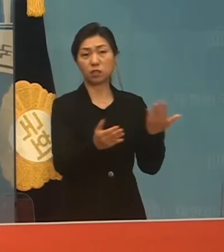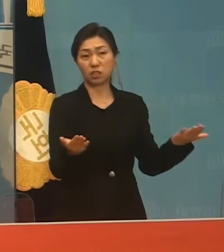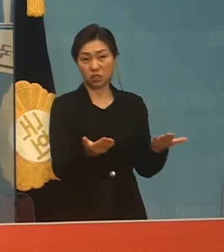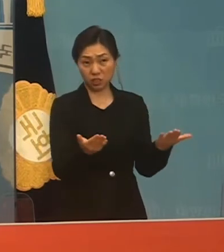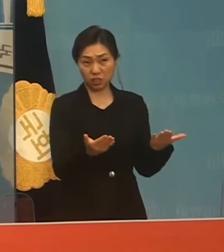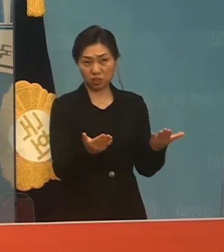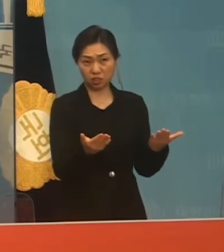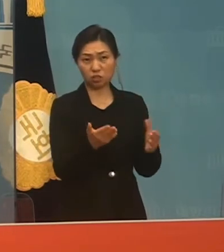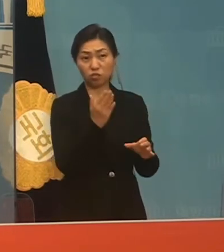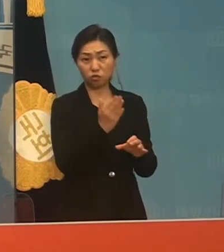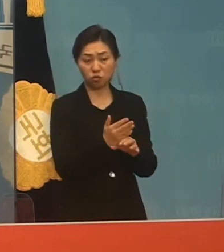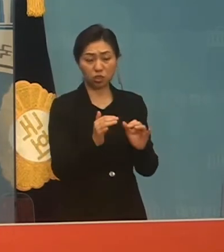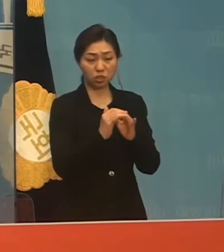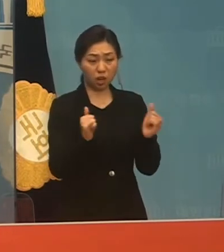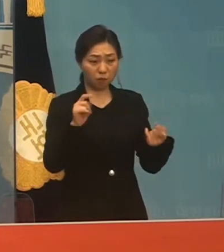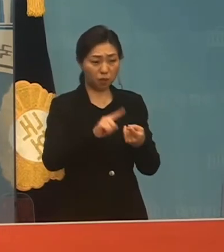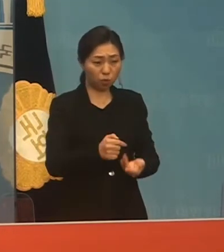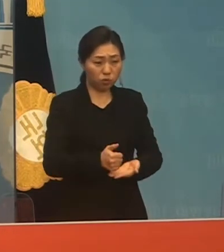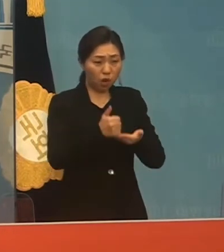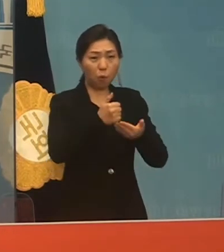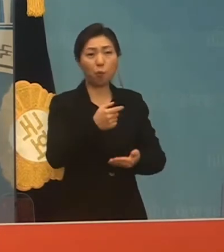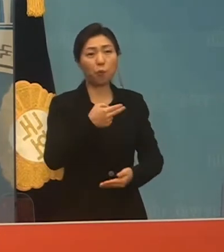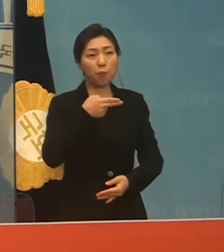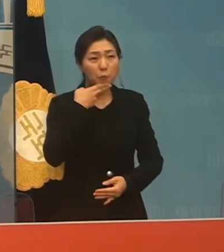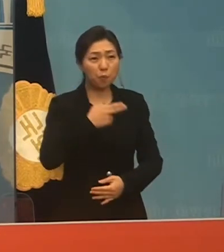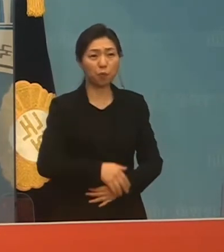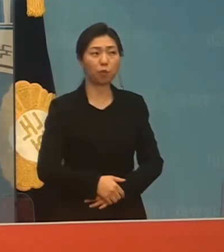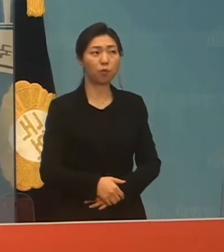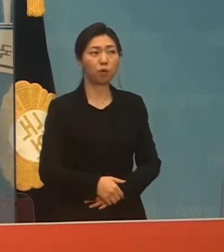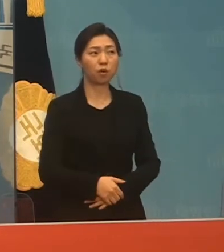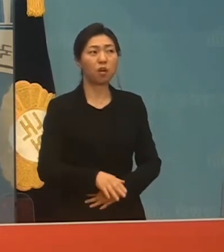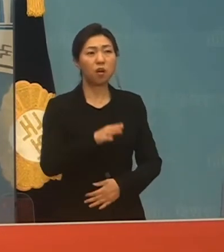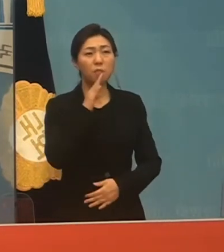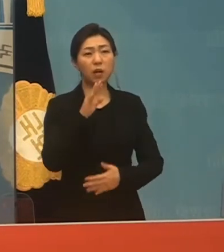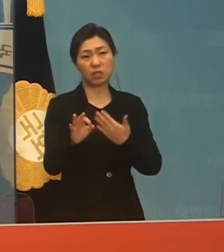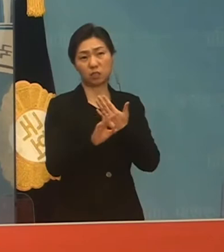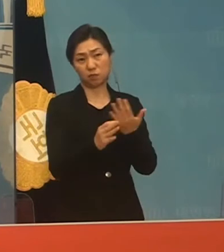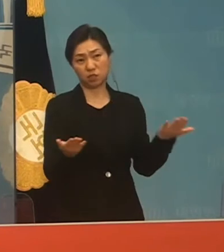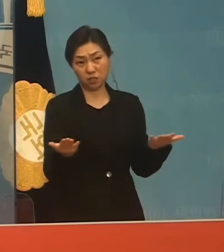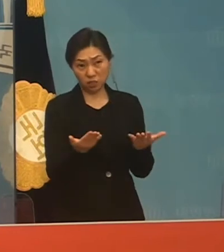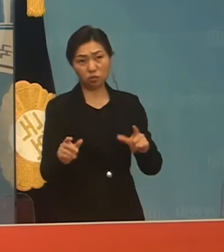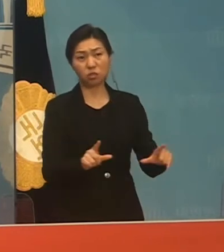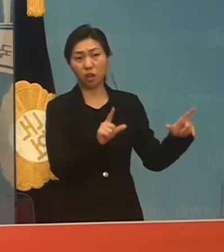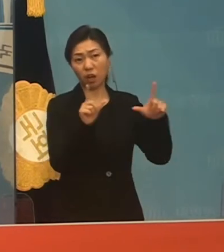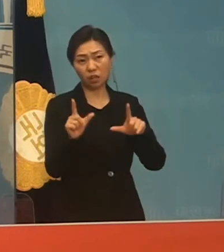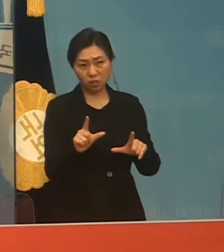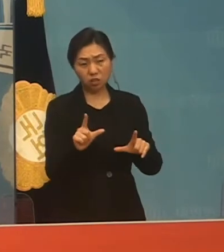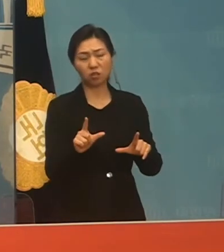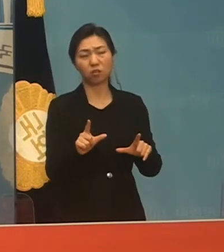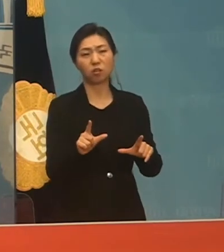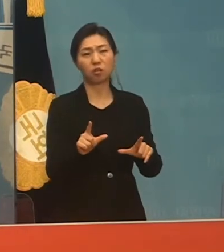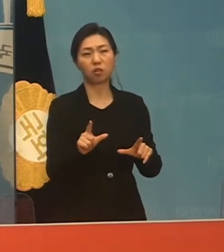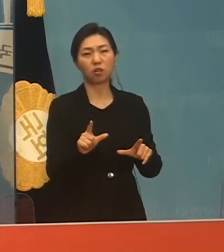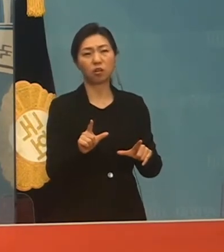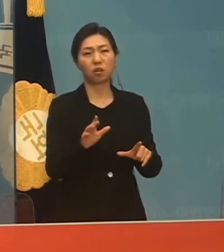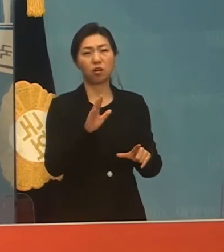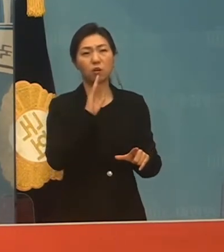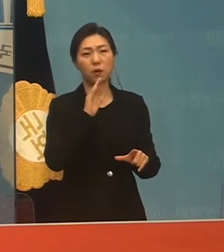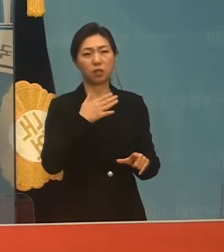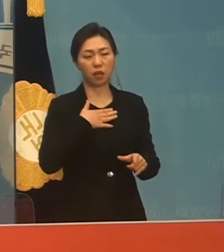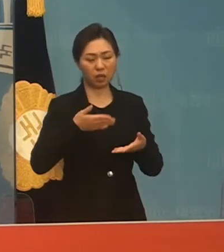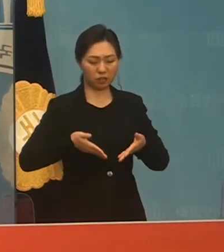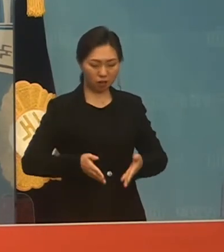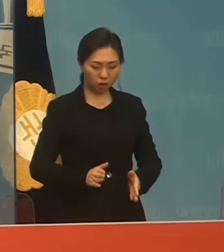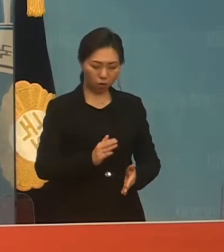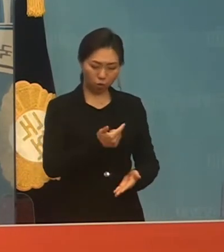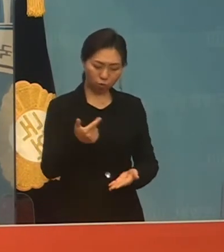취급 못하고 이게 이렇게 비정규직으로 살아가는 것 자체가 태어난 것에 대해서